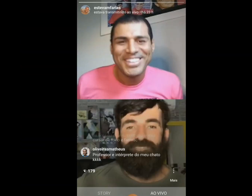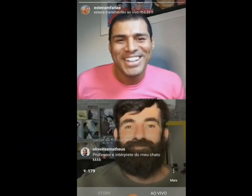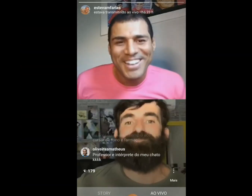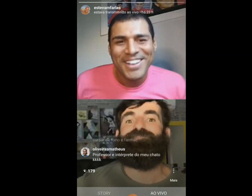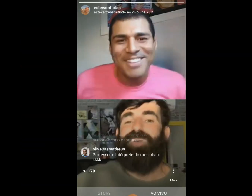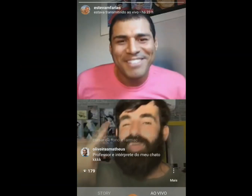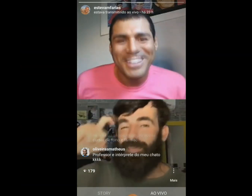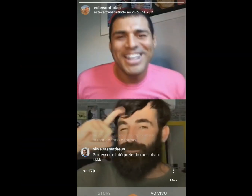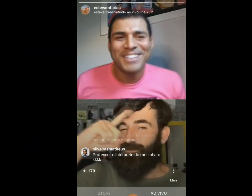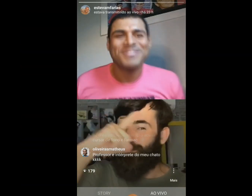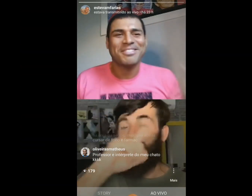Isso.